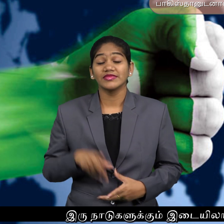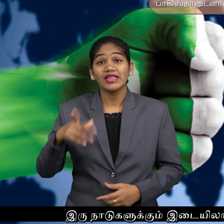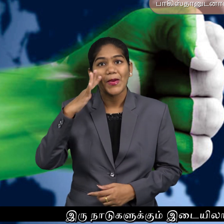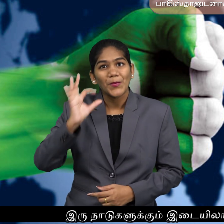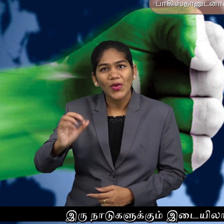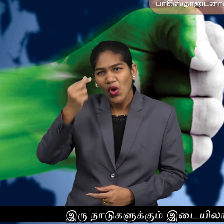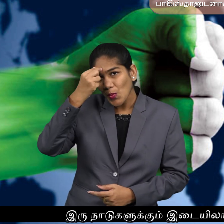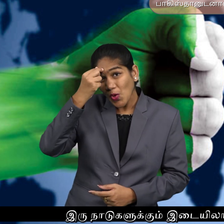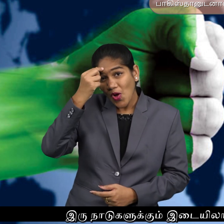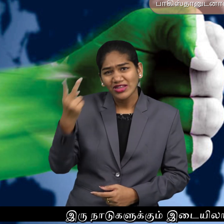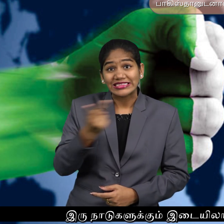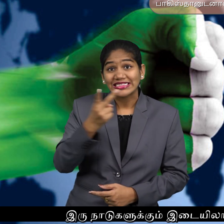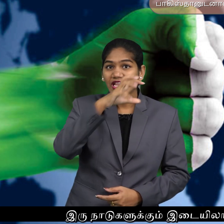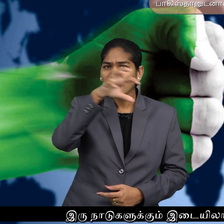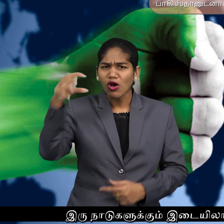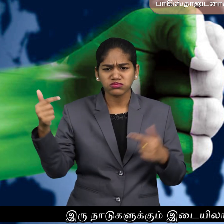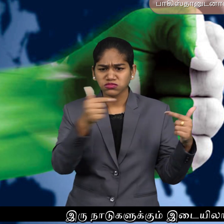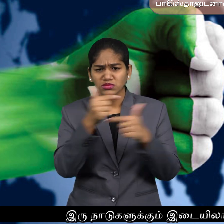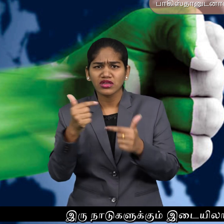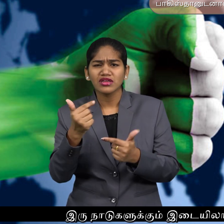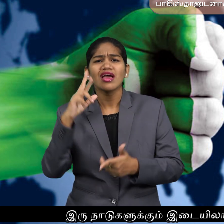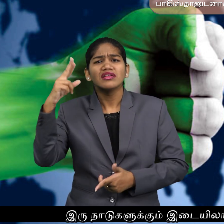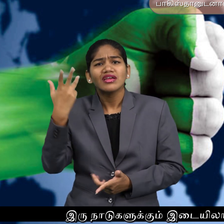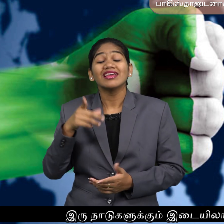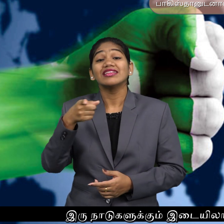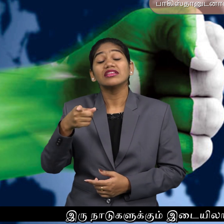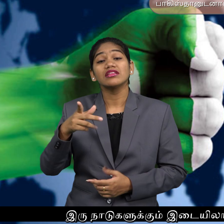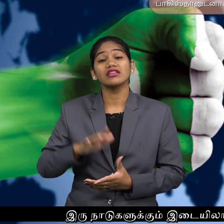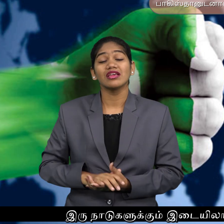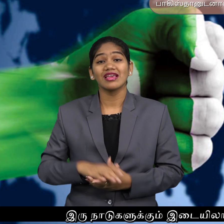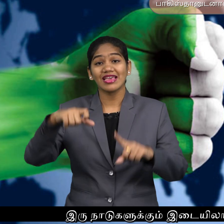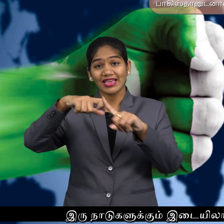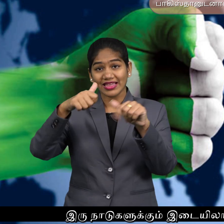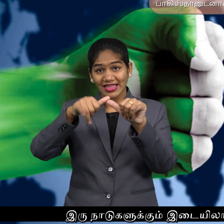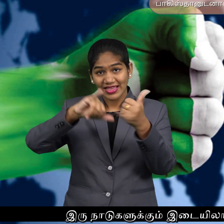இரு நாடுகளுக்கும் இடையிலான முக்கிய பிரச்சினை காஷ்மீர்.